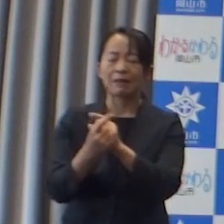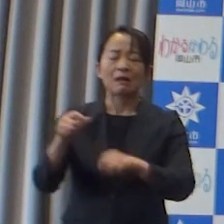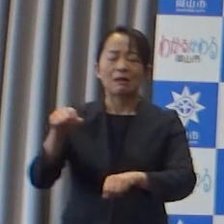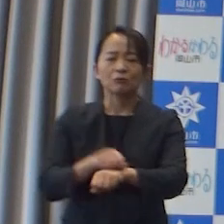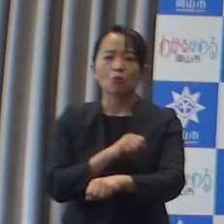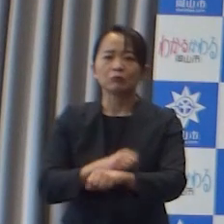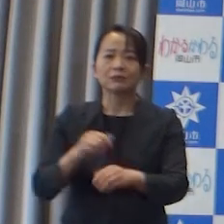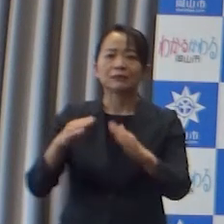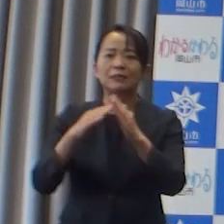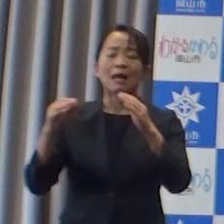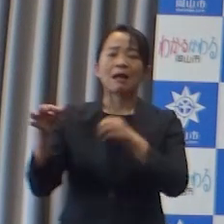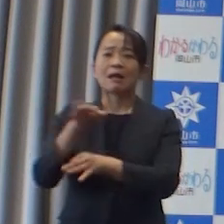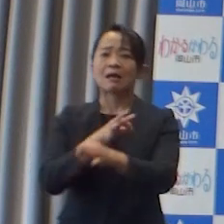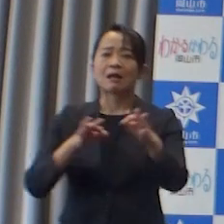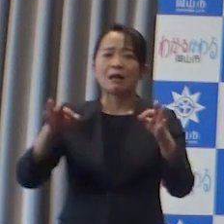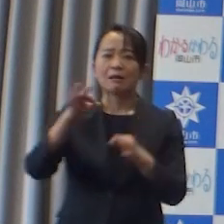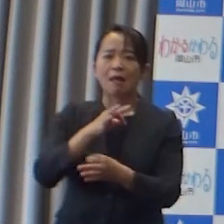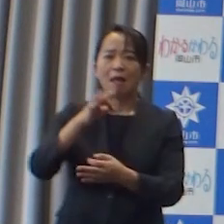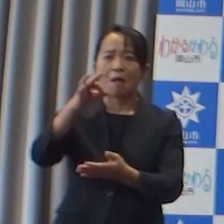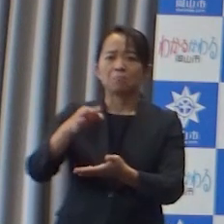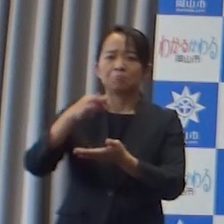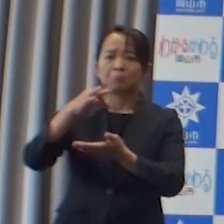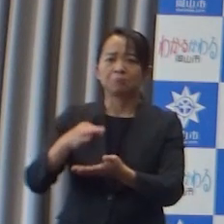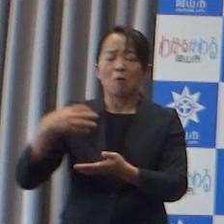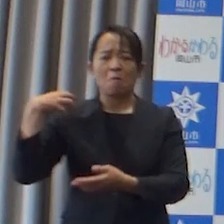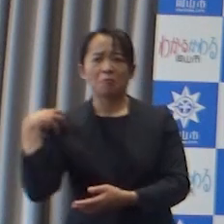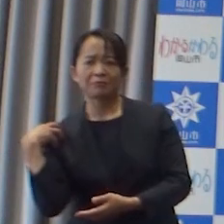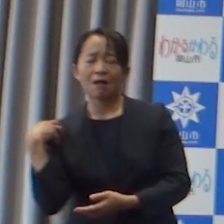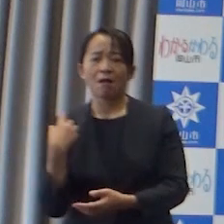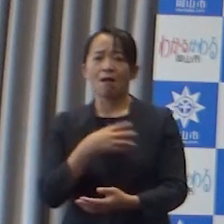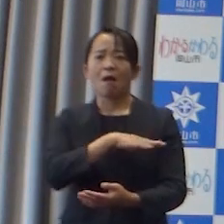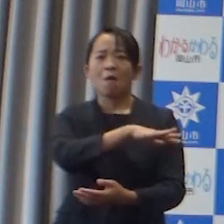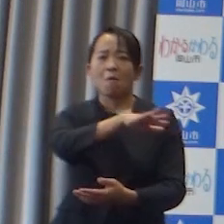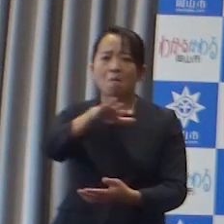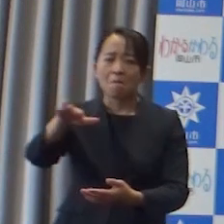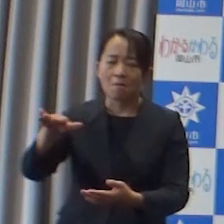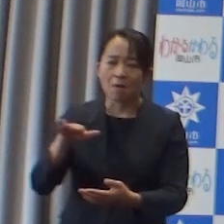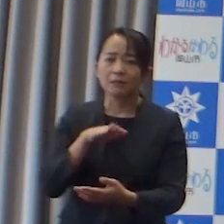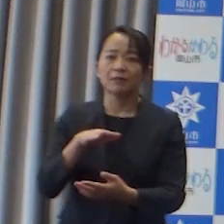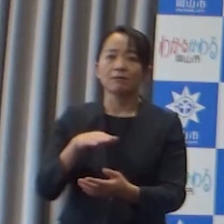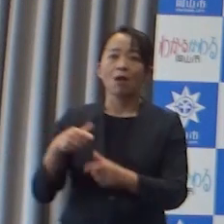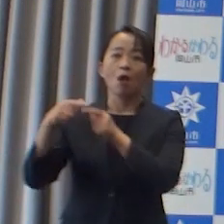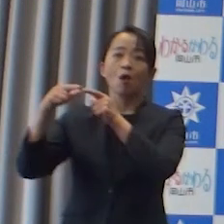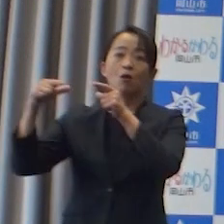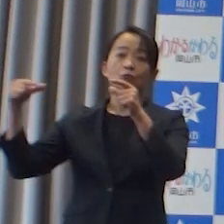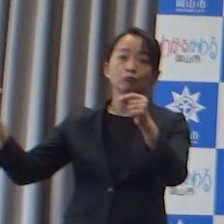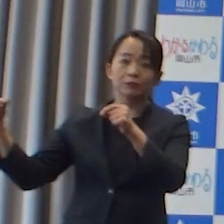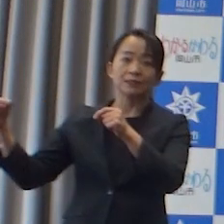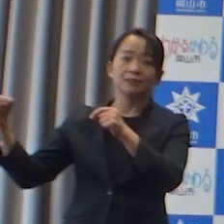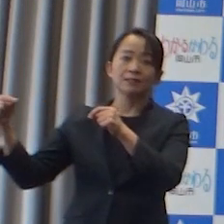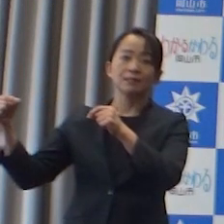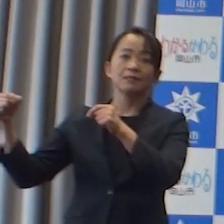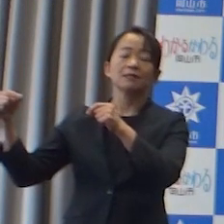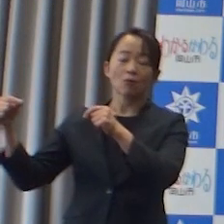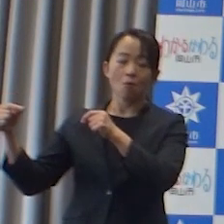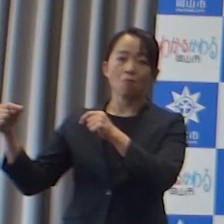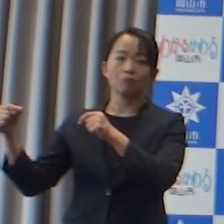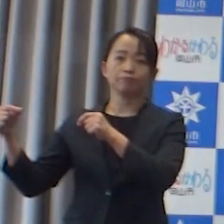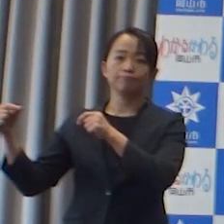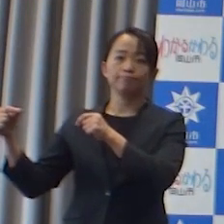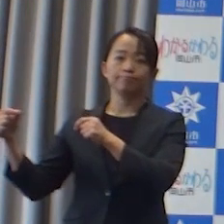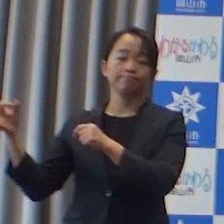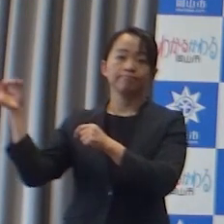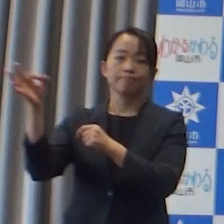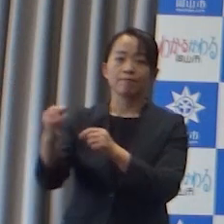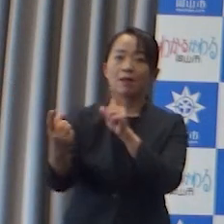きい住民税非課税世帯等への支援や国の料金激変緩和措置の